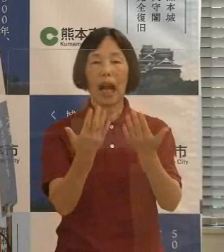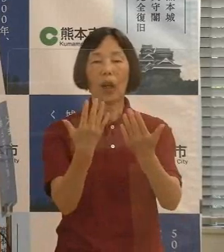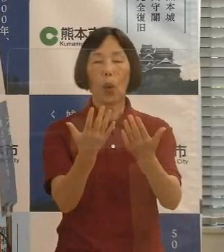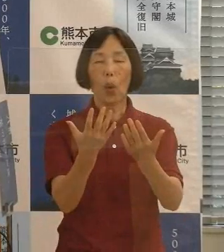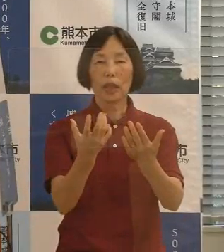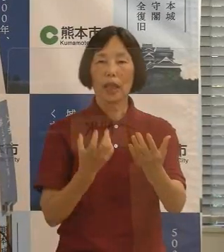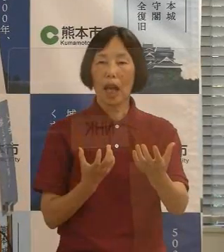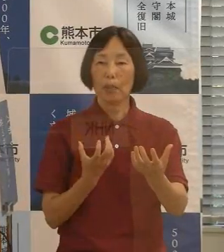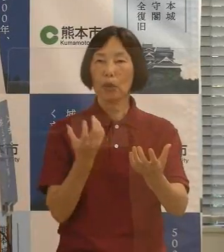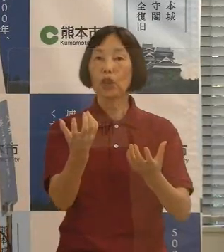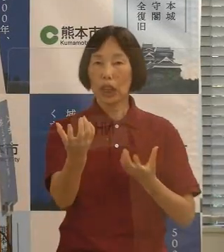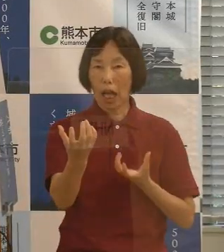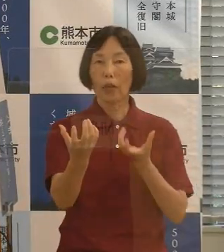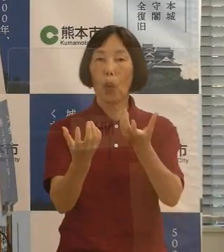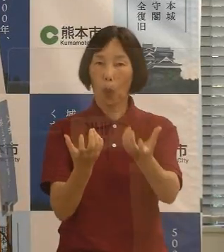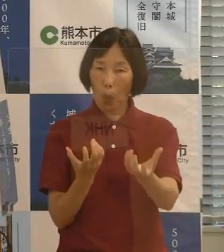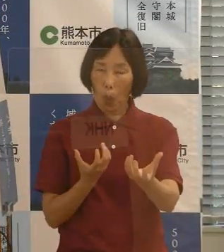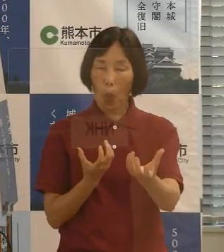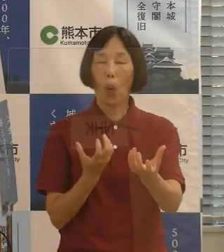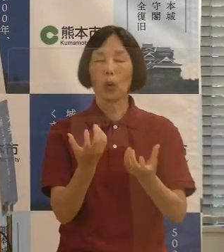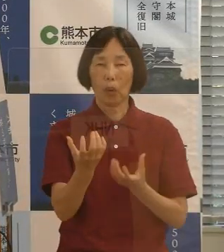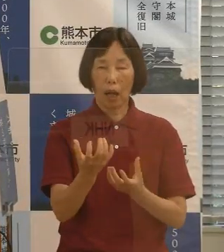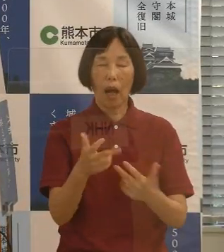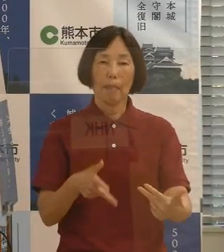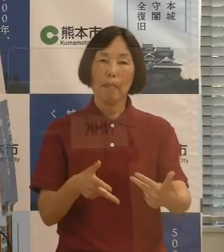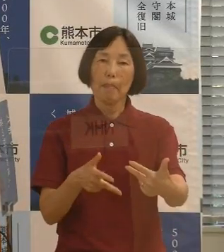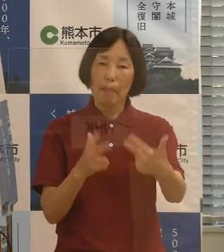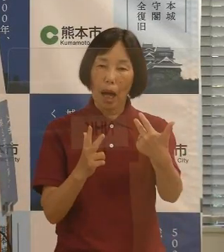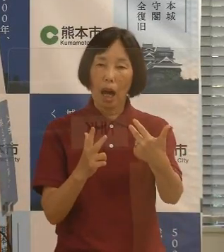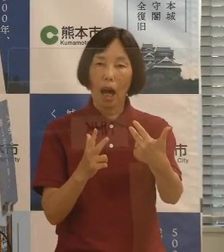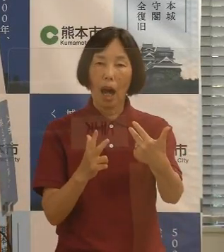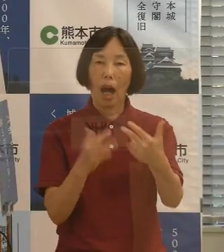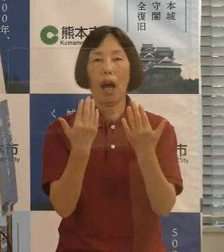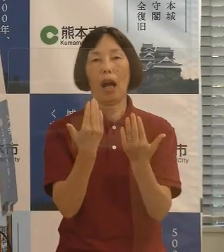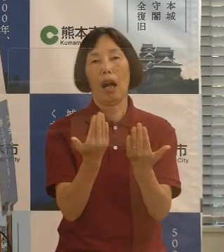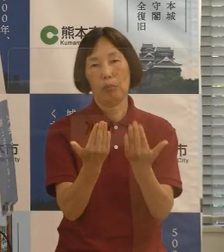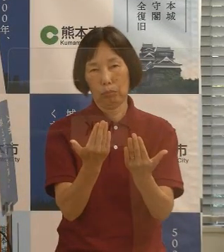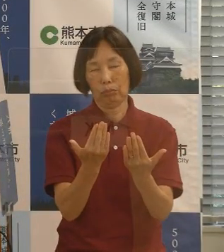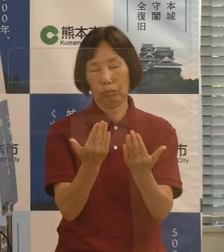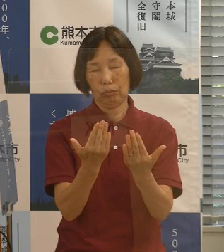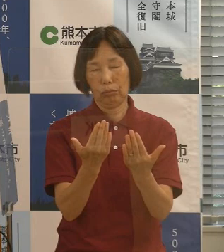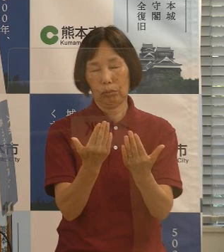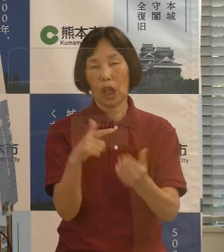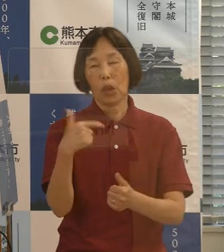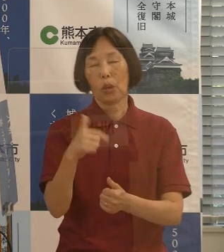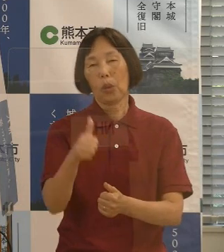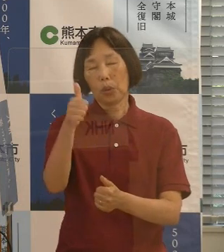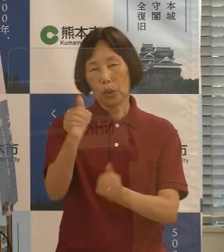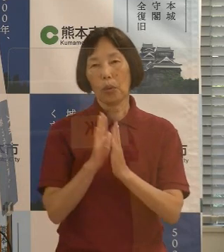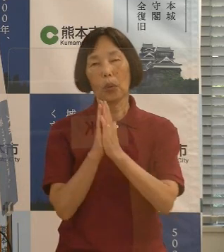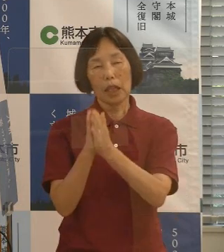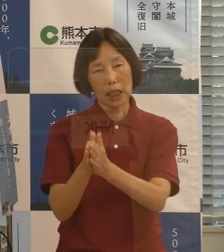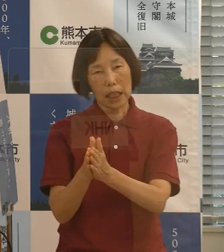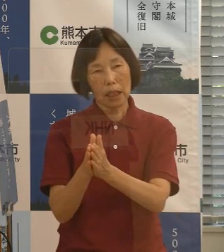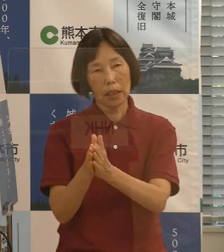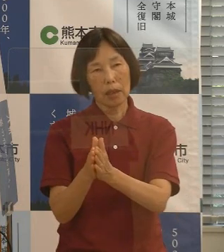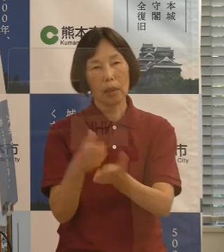授業を行うように局長に要請されたということですが、はい、例えばその一斉